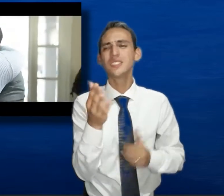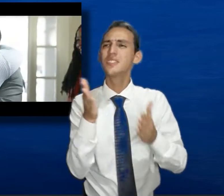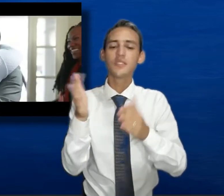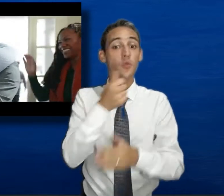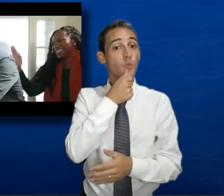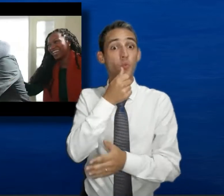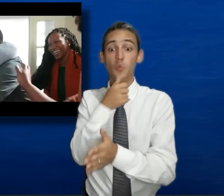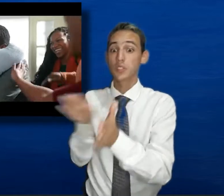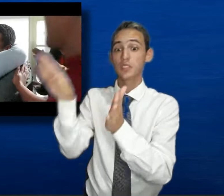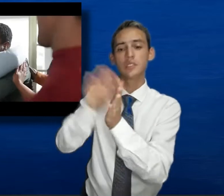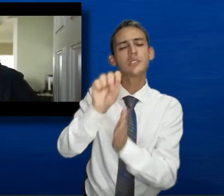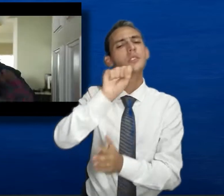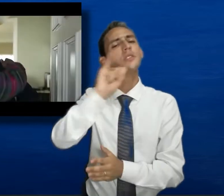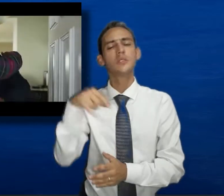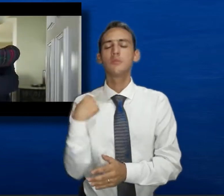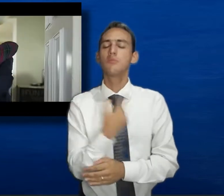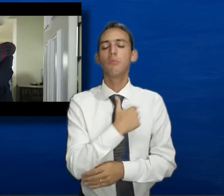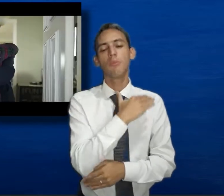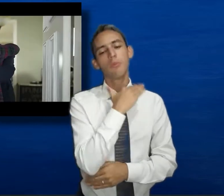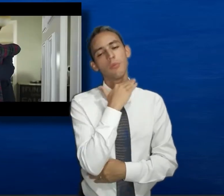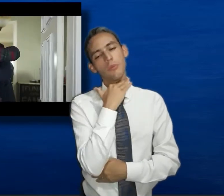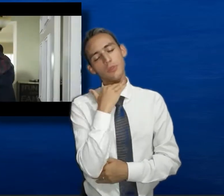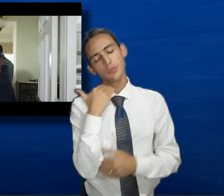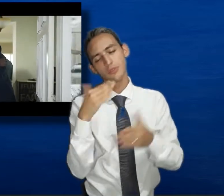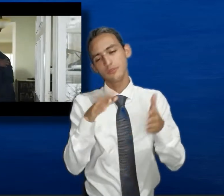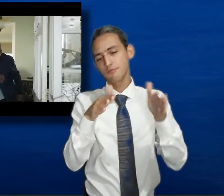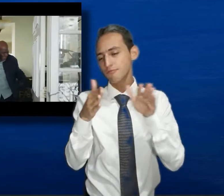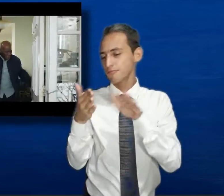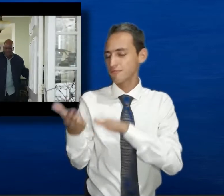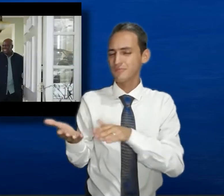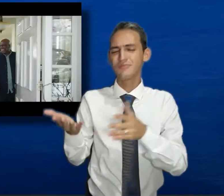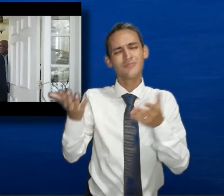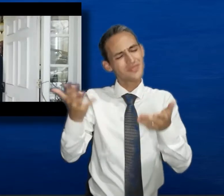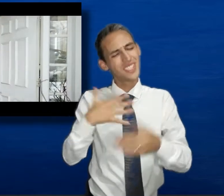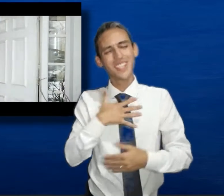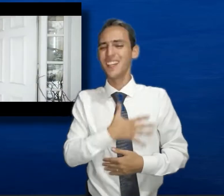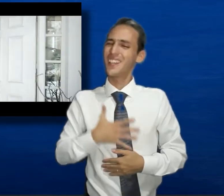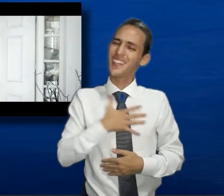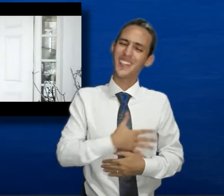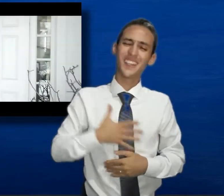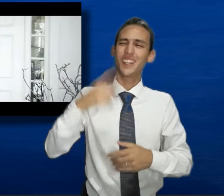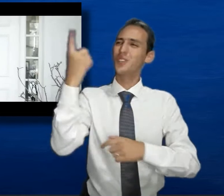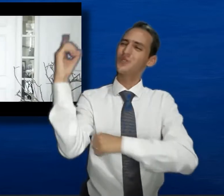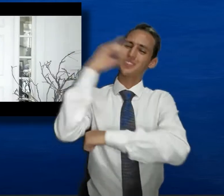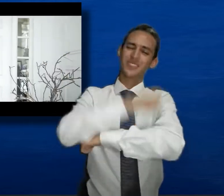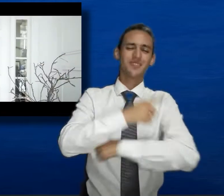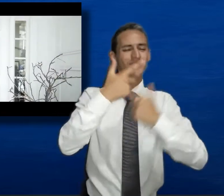well. And should we die before our